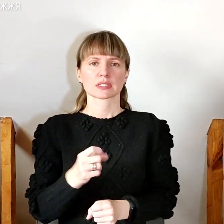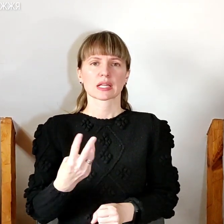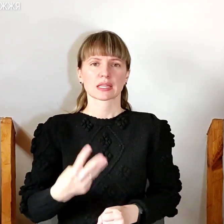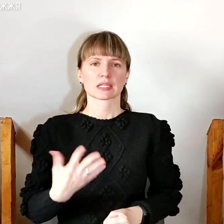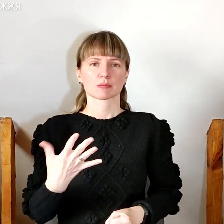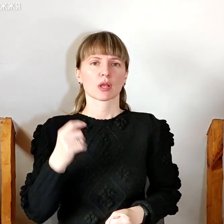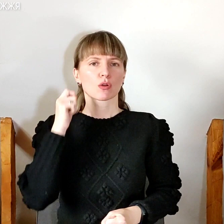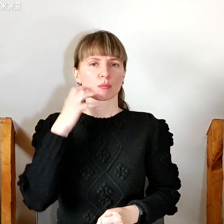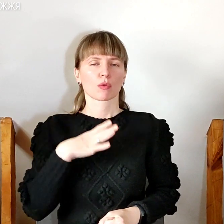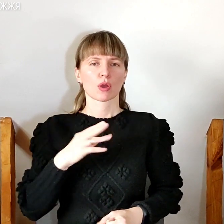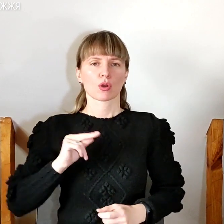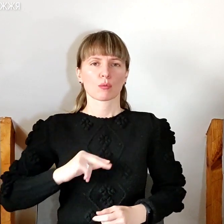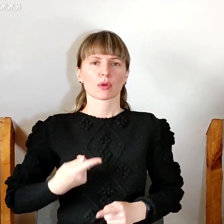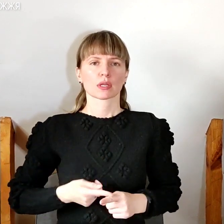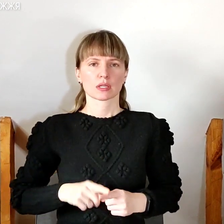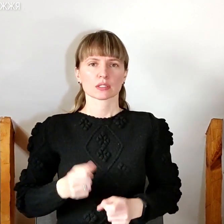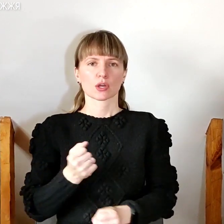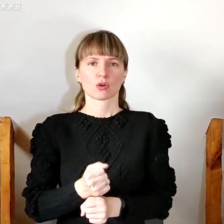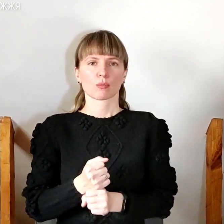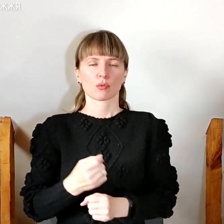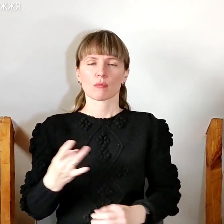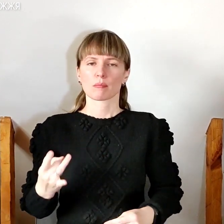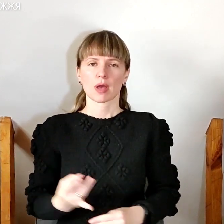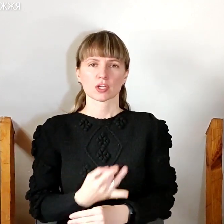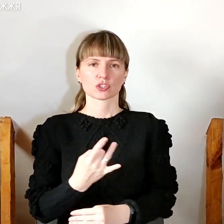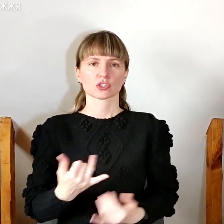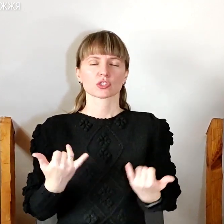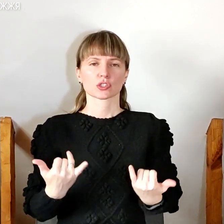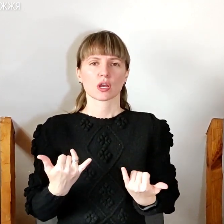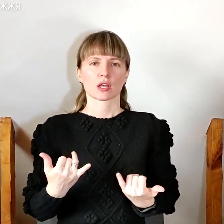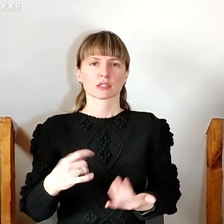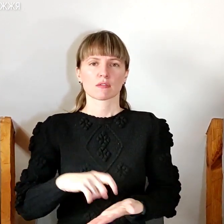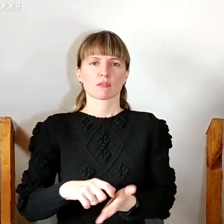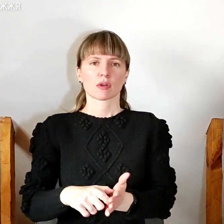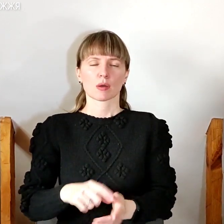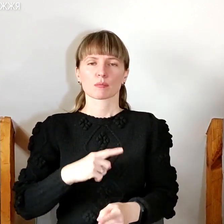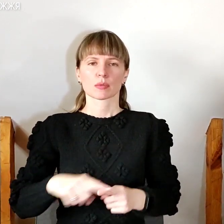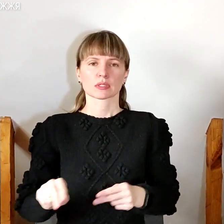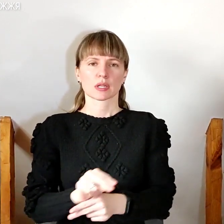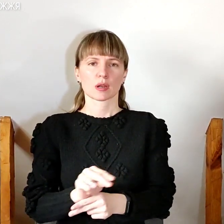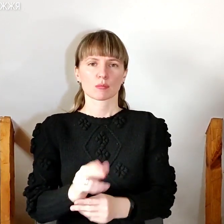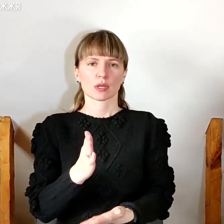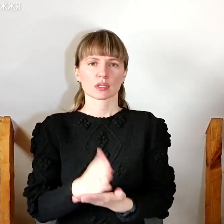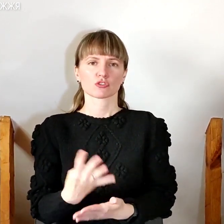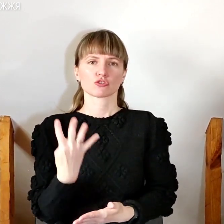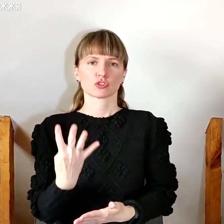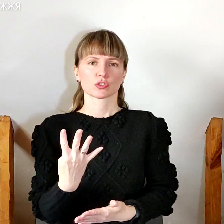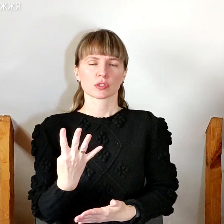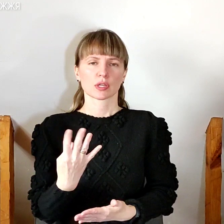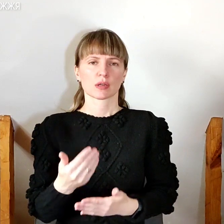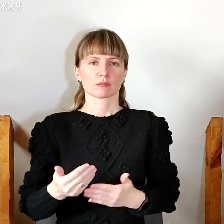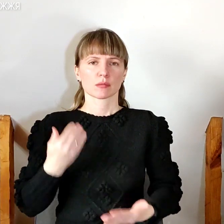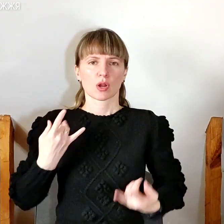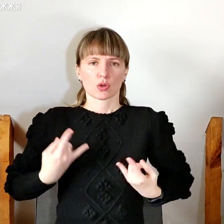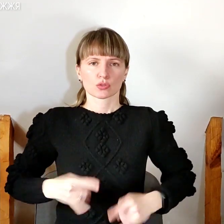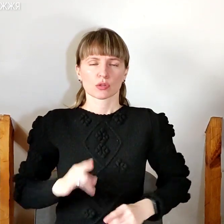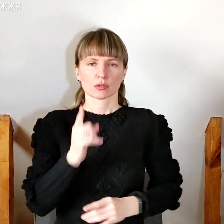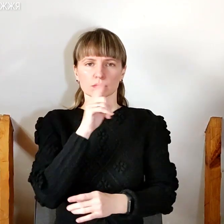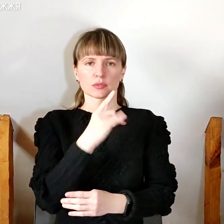вперше. Зараз у боксах інтенсивної терапії перебувають 4 перечасно народжених немовлят. Двоє із них дуже